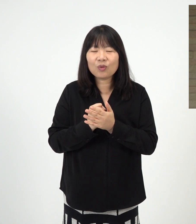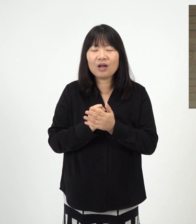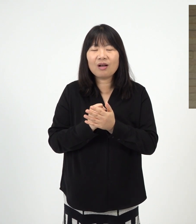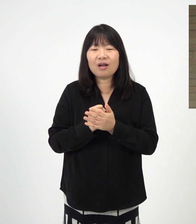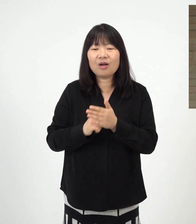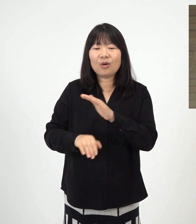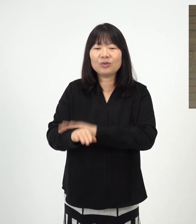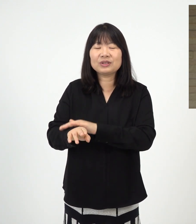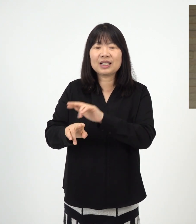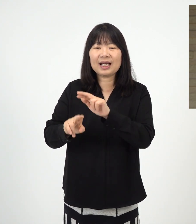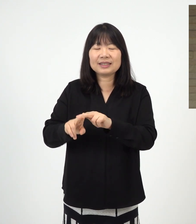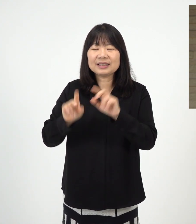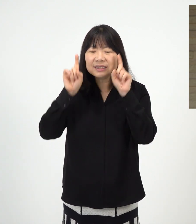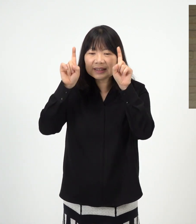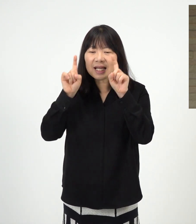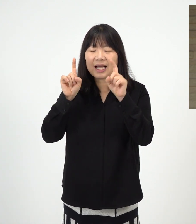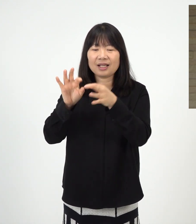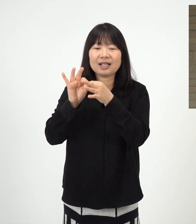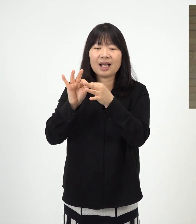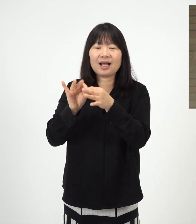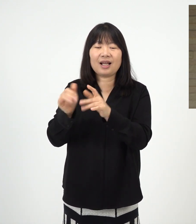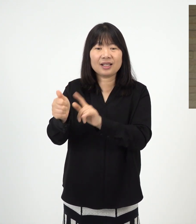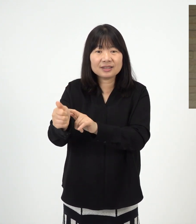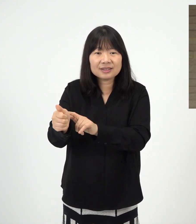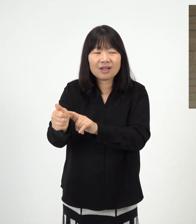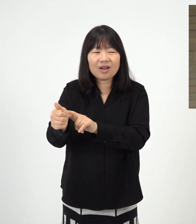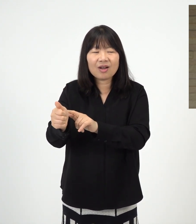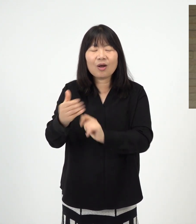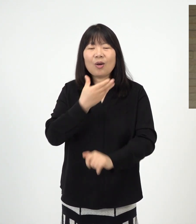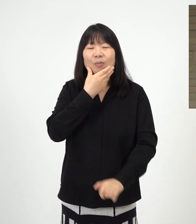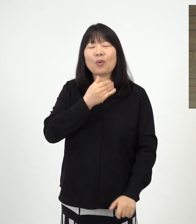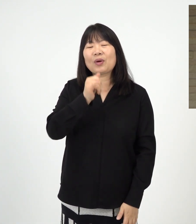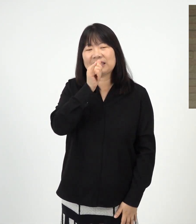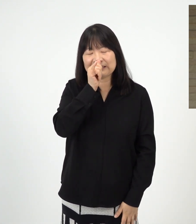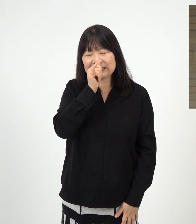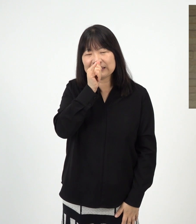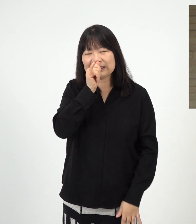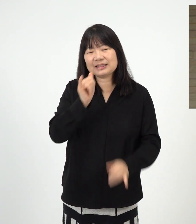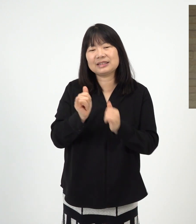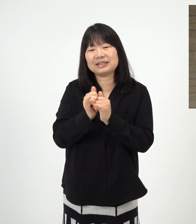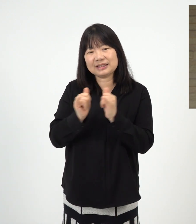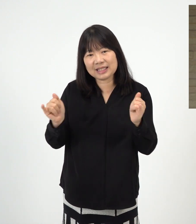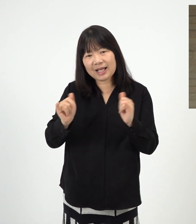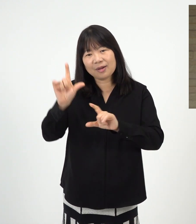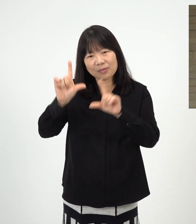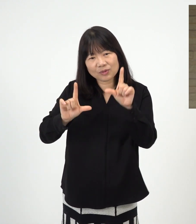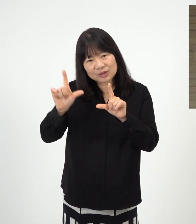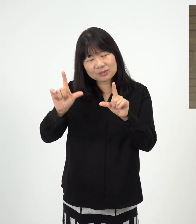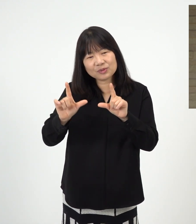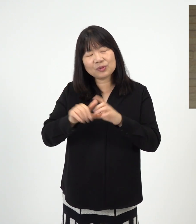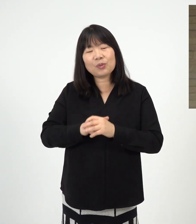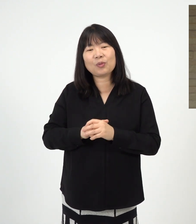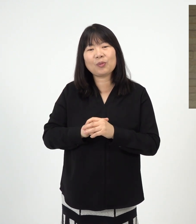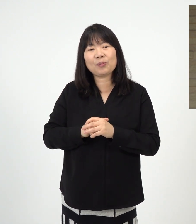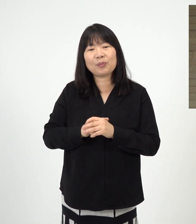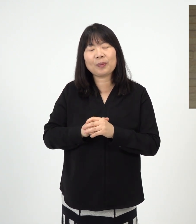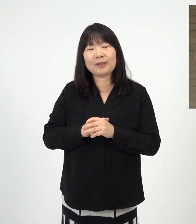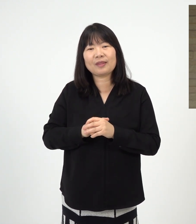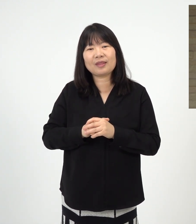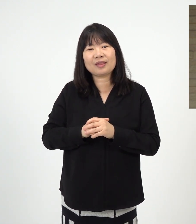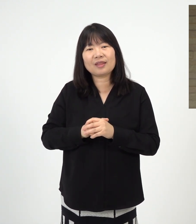오른쪽에 앉은 양에 해당하는 존재로서, 복된 존재로서 그것이 뭘로 자리 잡고 있다는